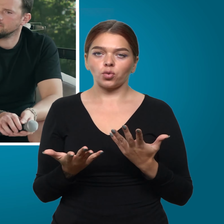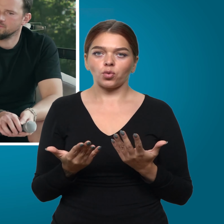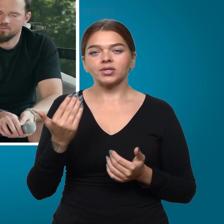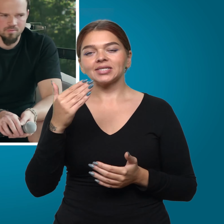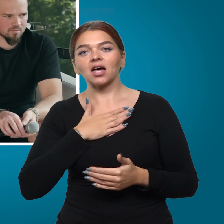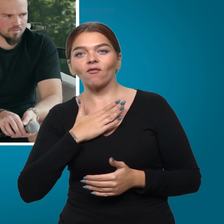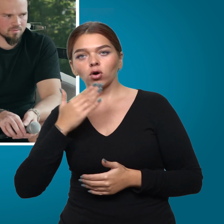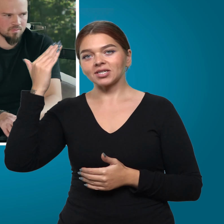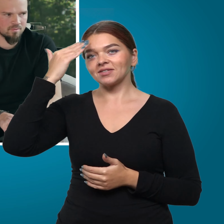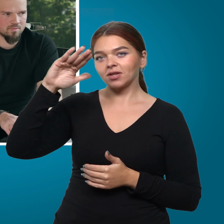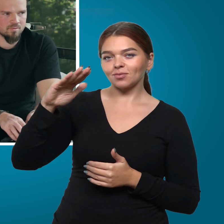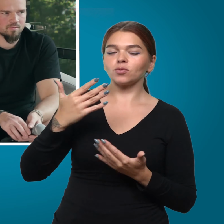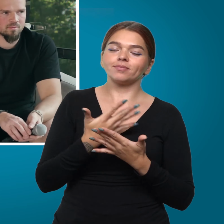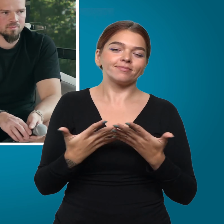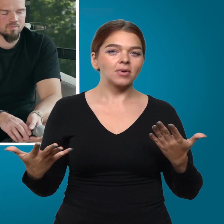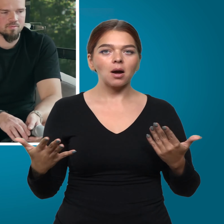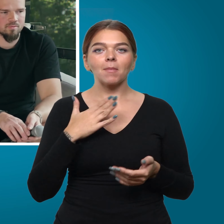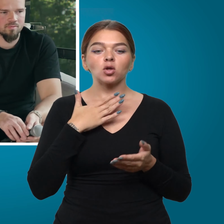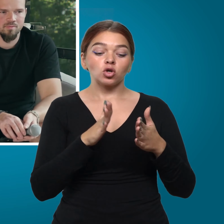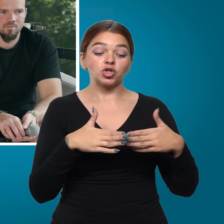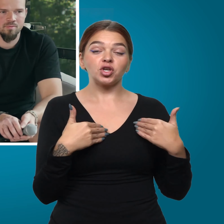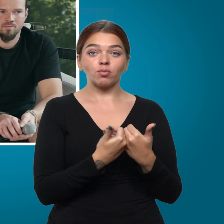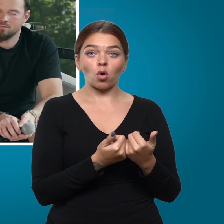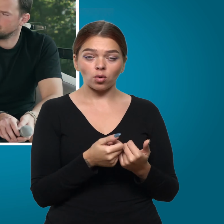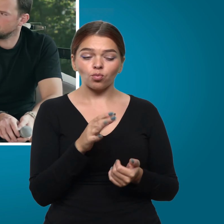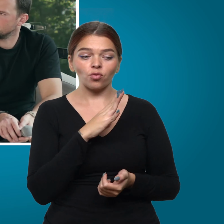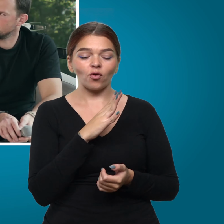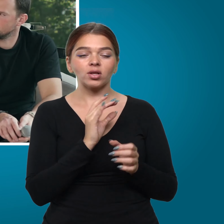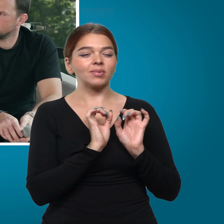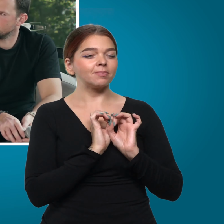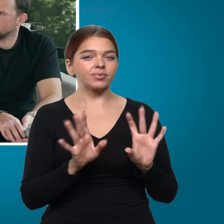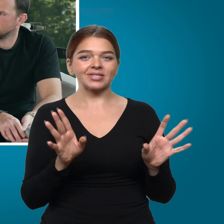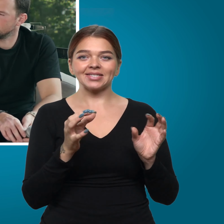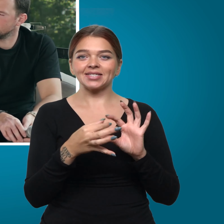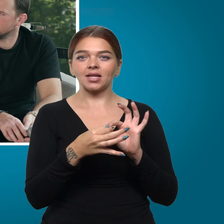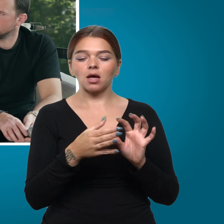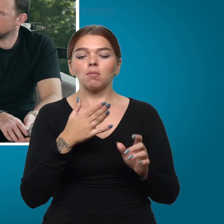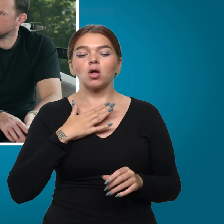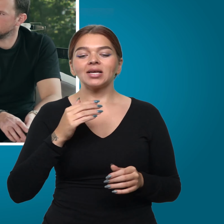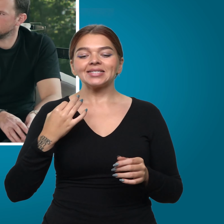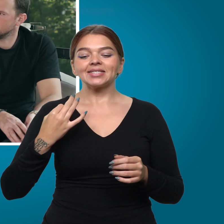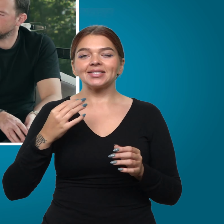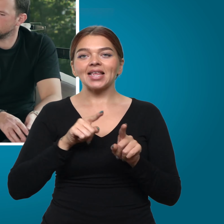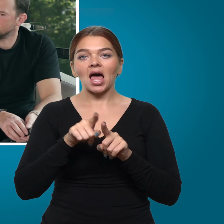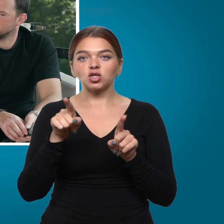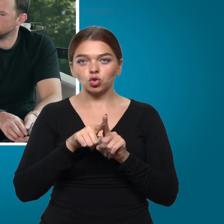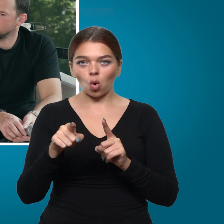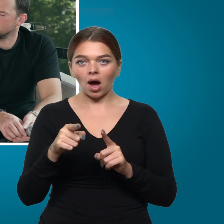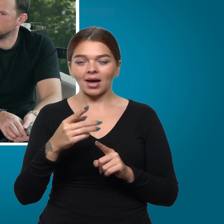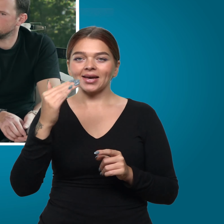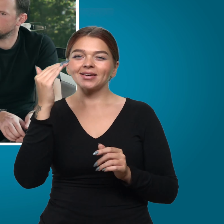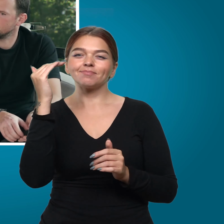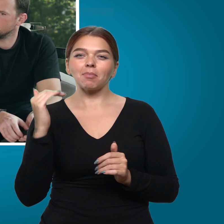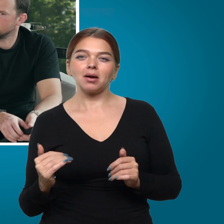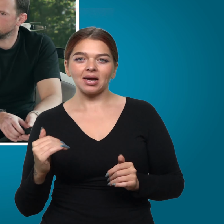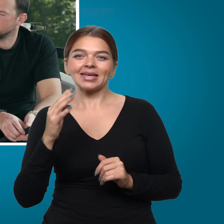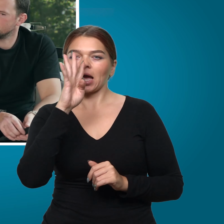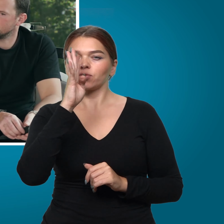mane 4 metais jaunesnė, aš vyresnė. Tai aš buvau neproblematiška,